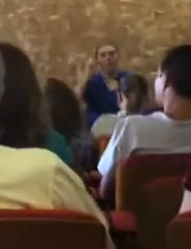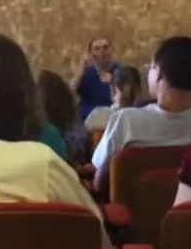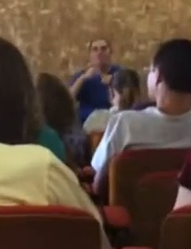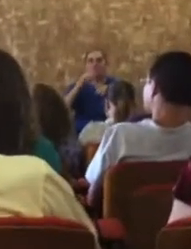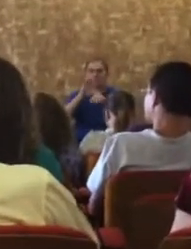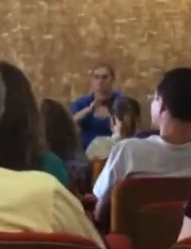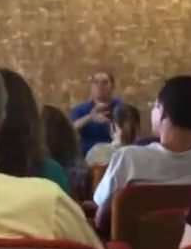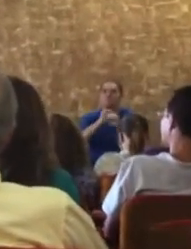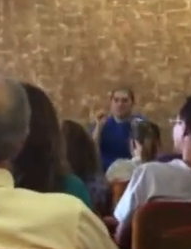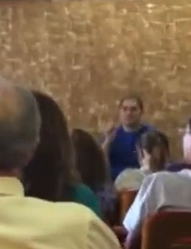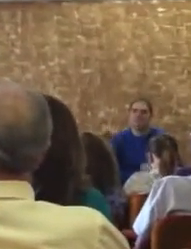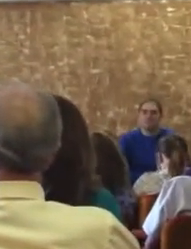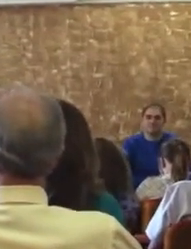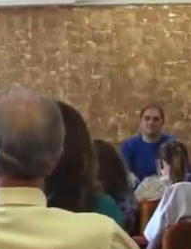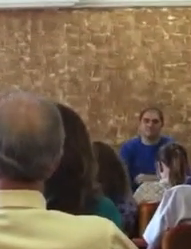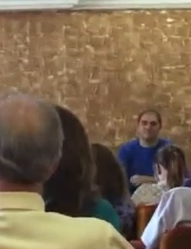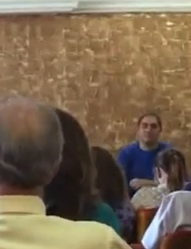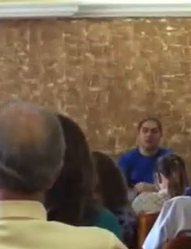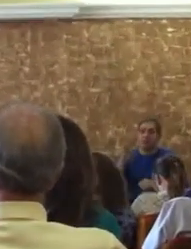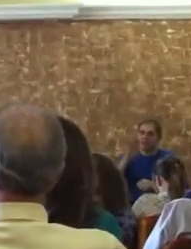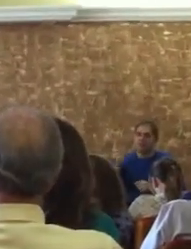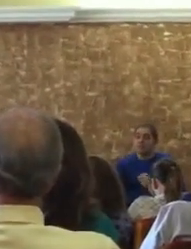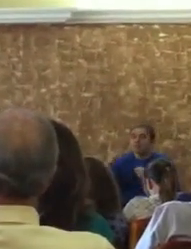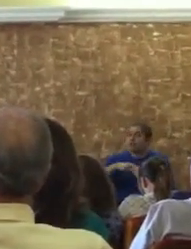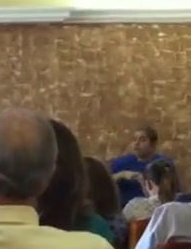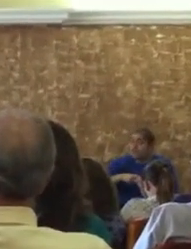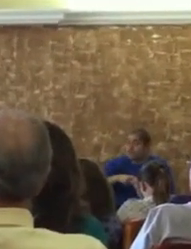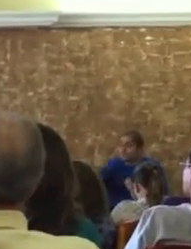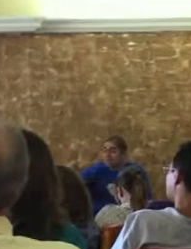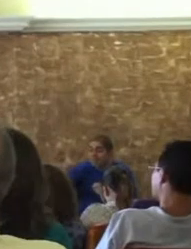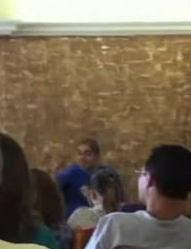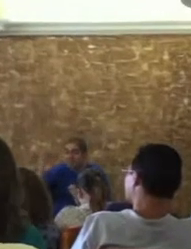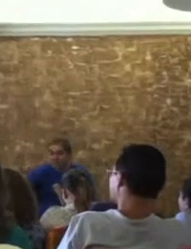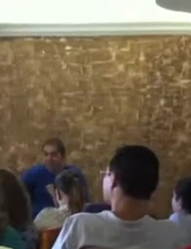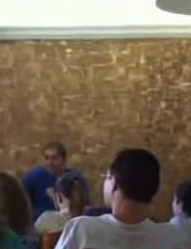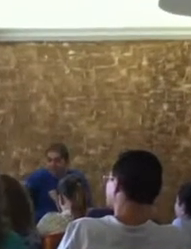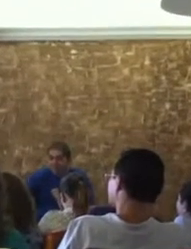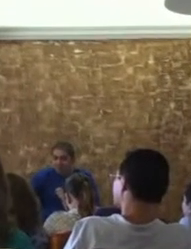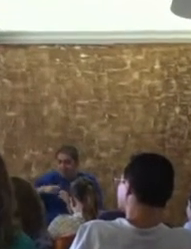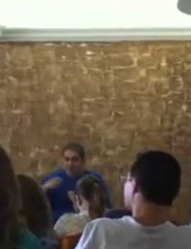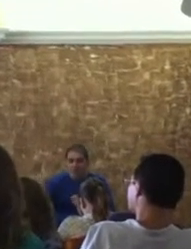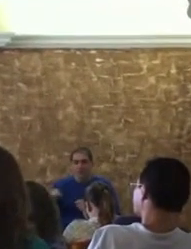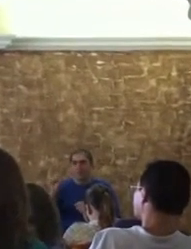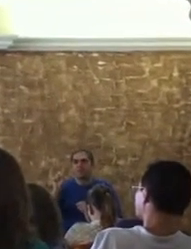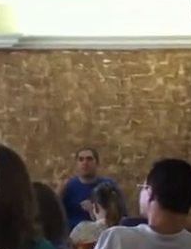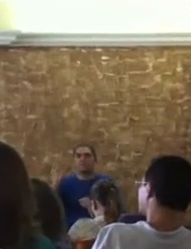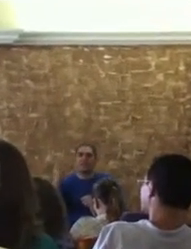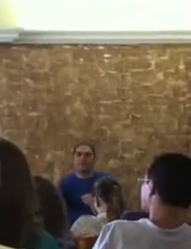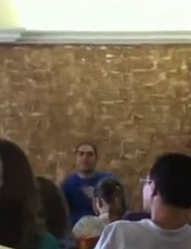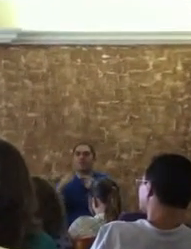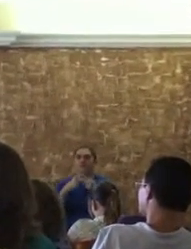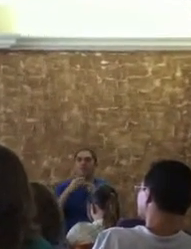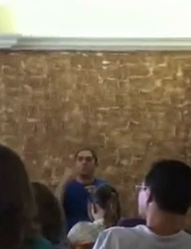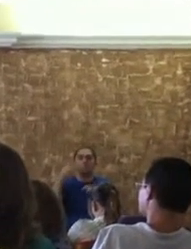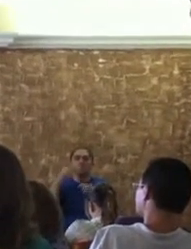E de tarde eu retornei. Não vi às 3 horas porque um advogado me chamou para orar com